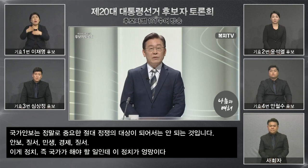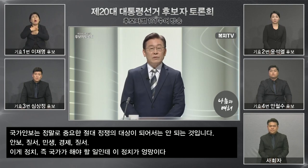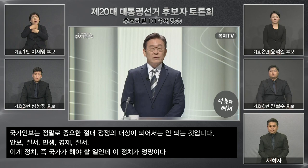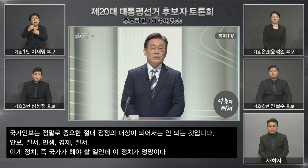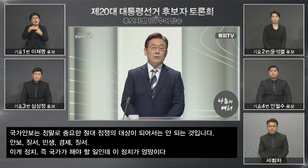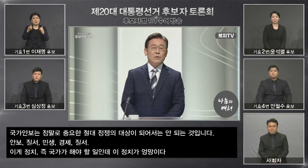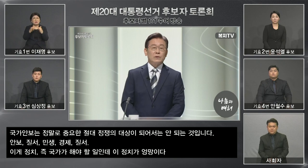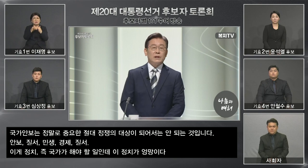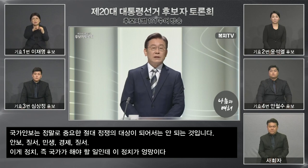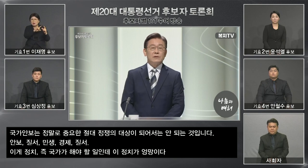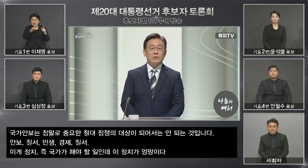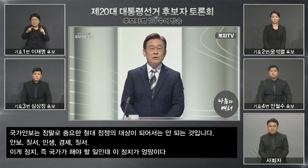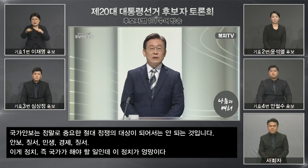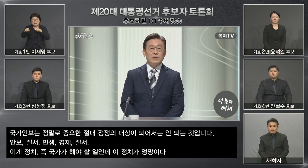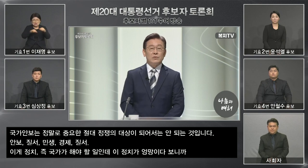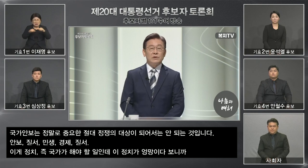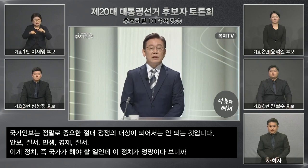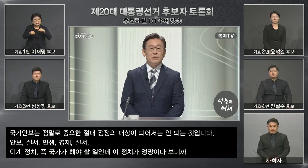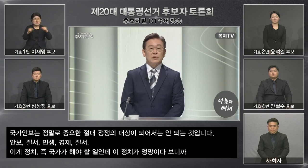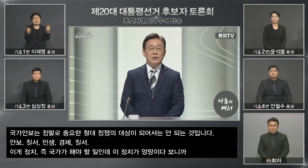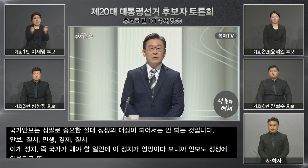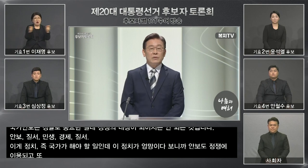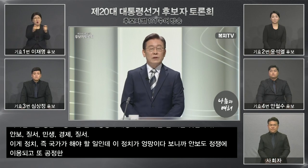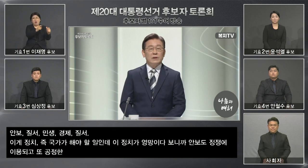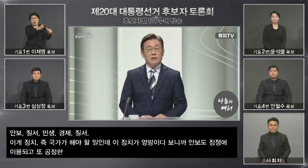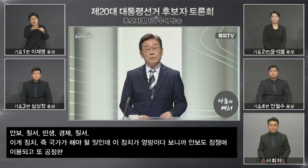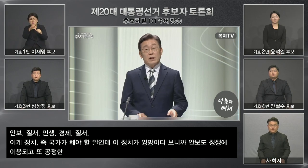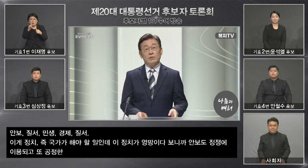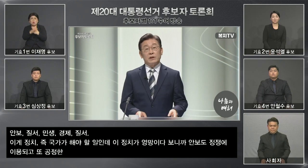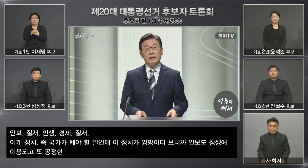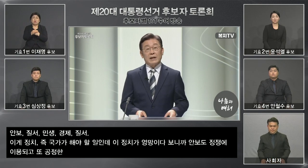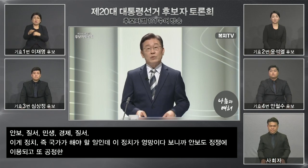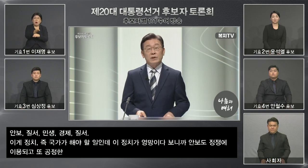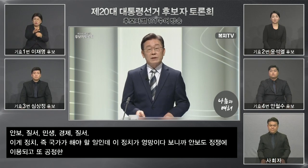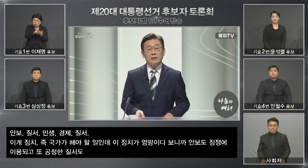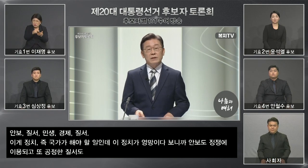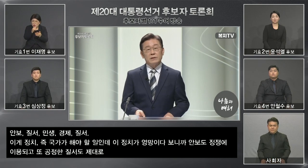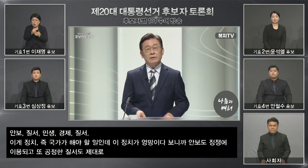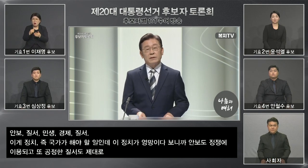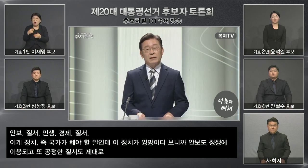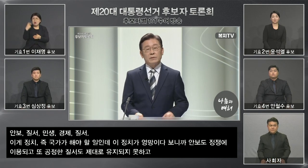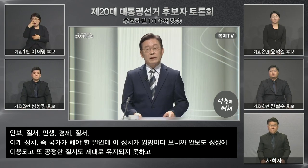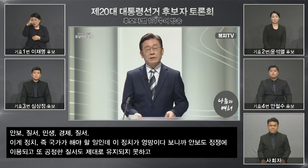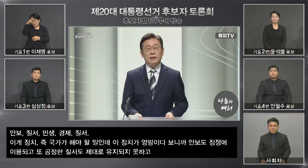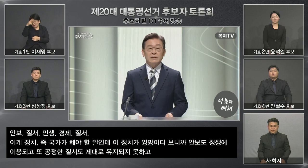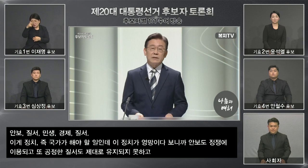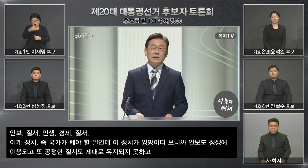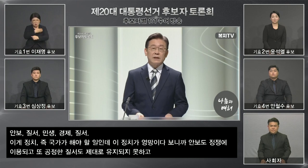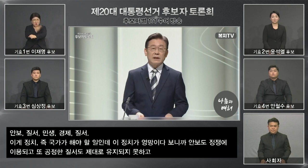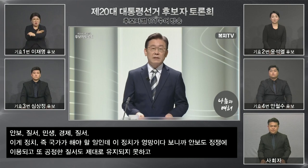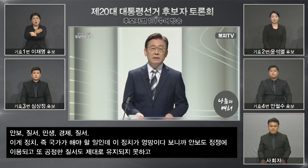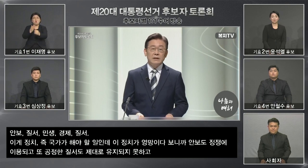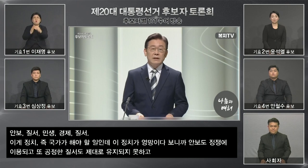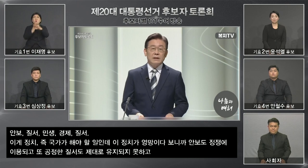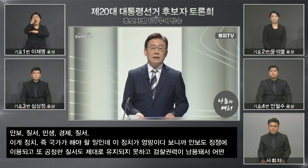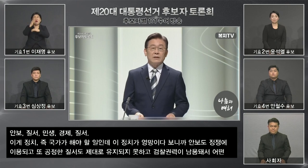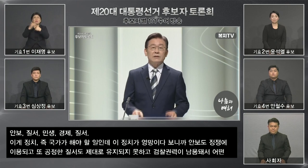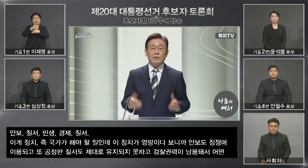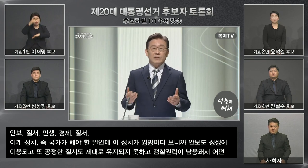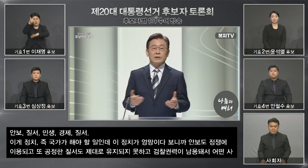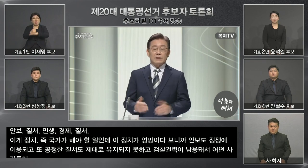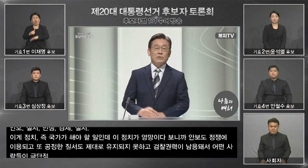이용되고 또 공정한 질서도 제대로 유지되지 못하고 검찰 권력이 남용돼서 어떤 사람들이 극단적 선택을 하는